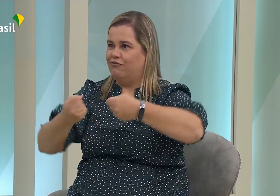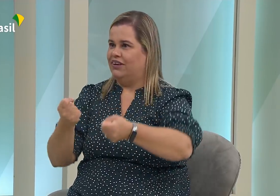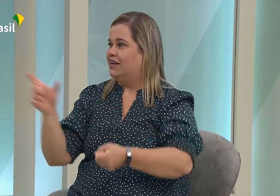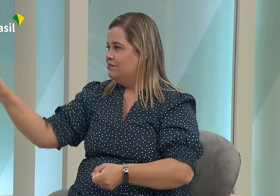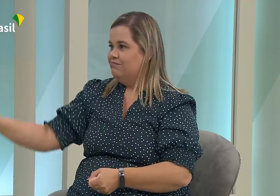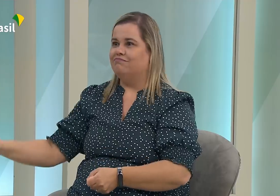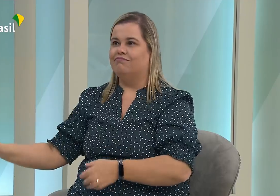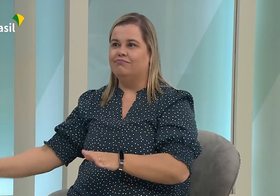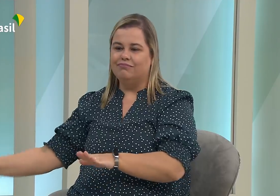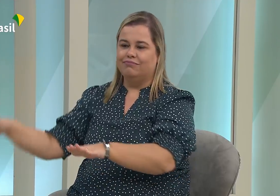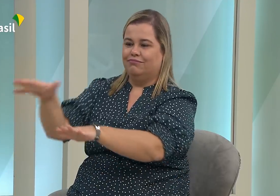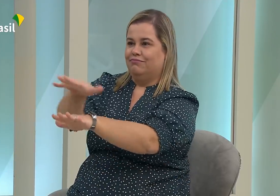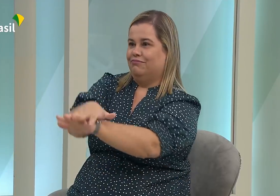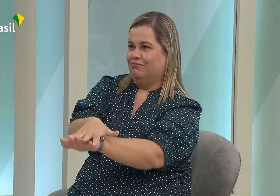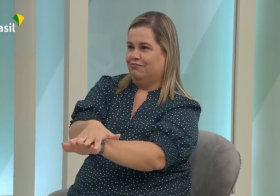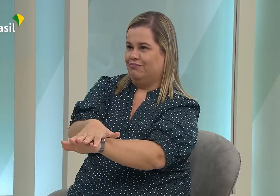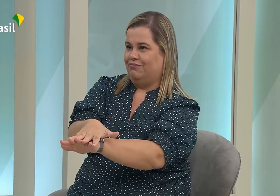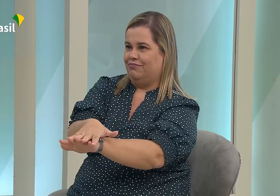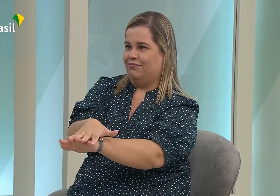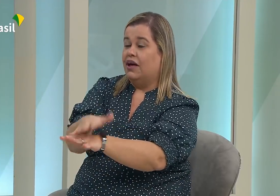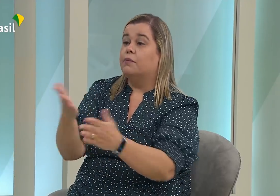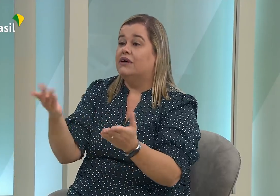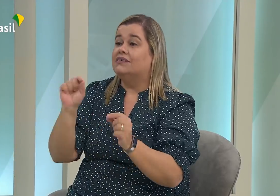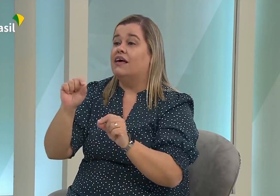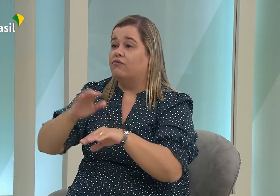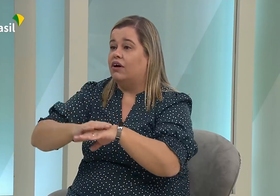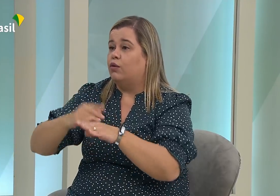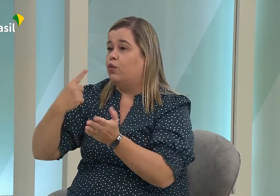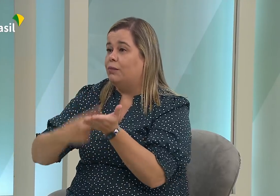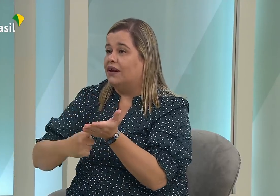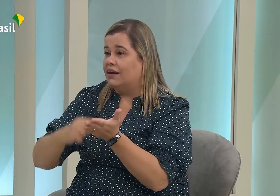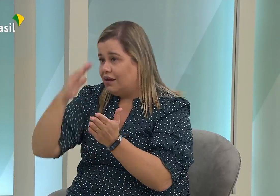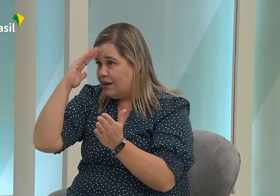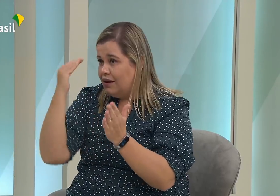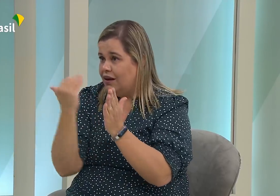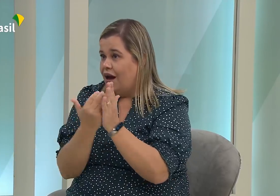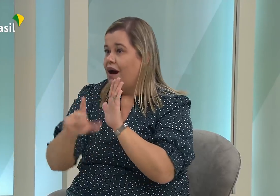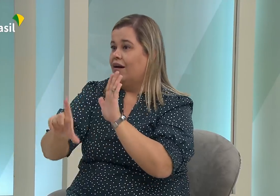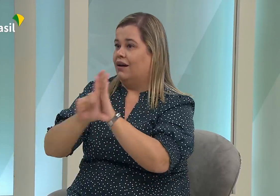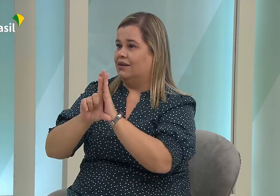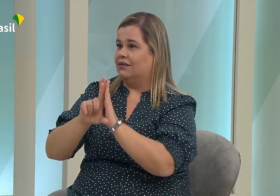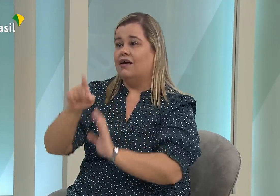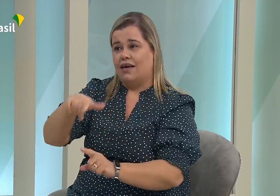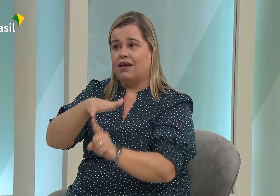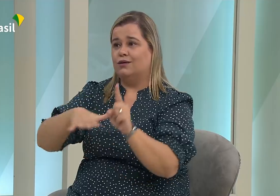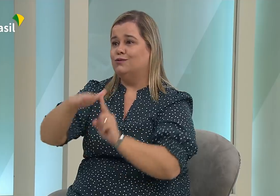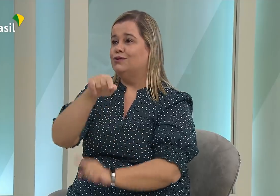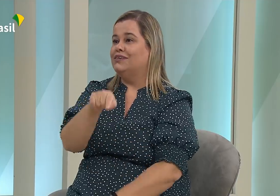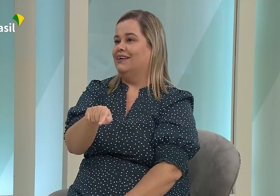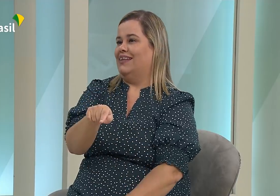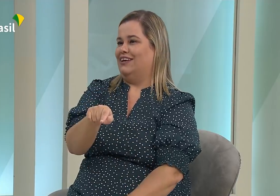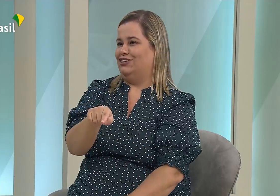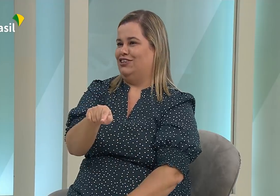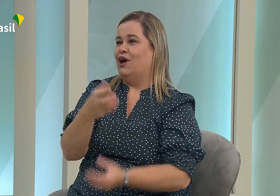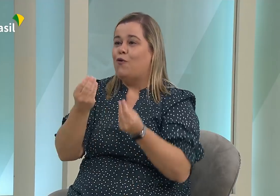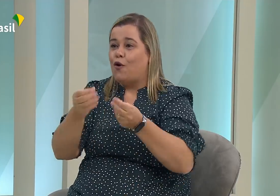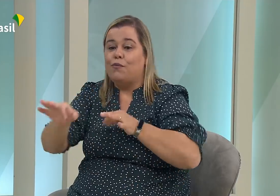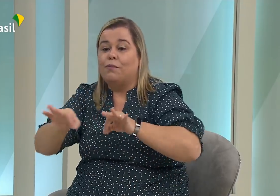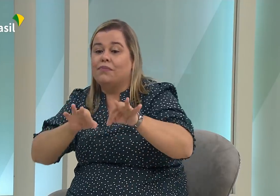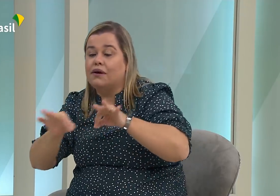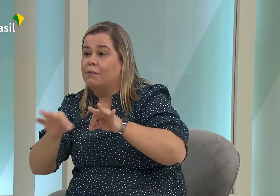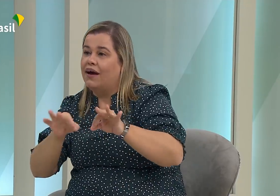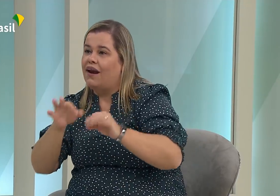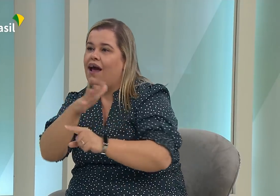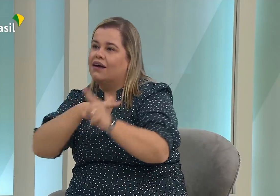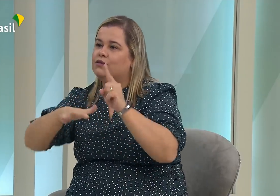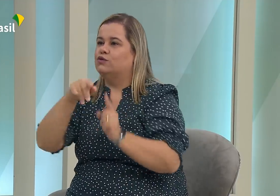Então, em diferentes contextos. E essa lei permite que... Nos ajuda a cumprir isso. Então, a lei existe e a